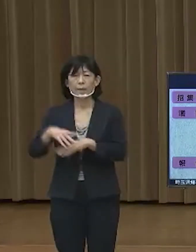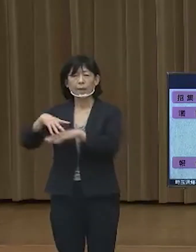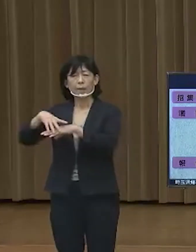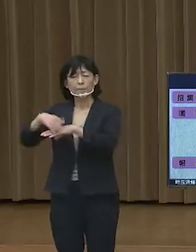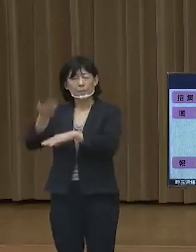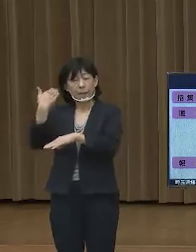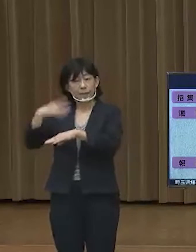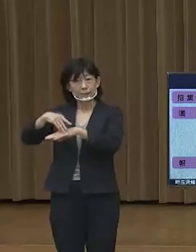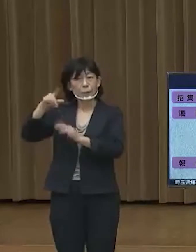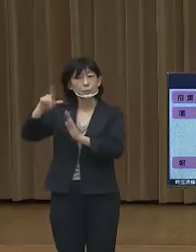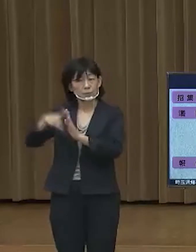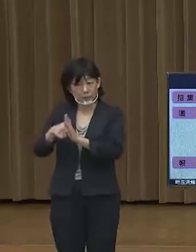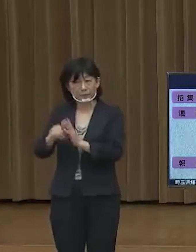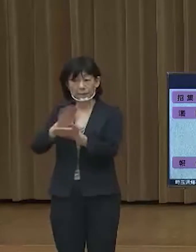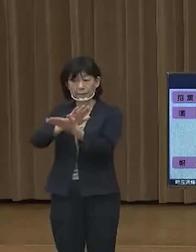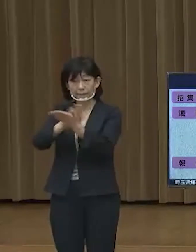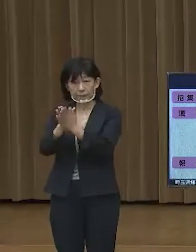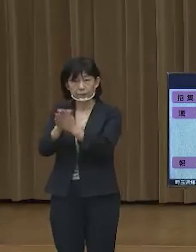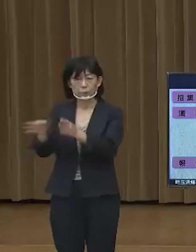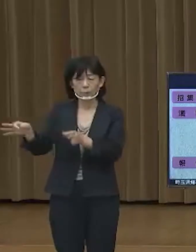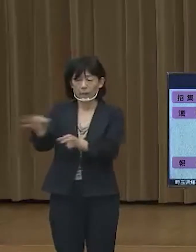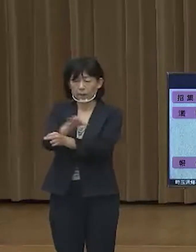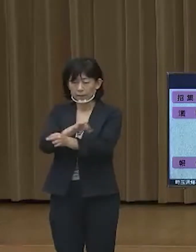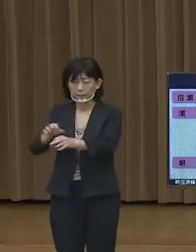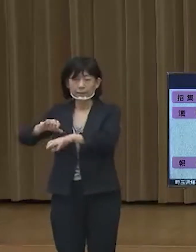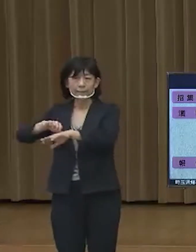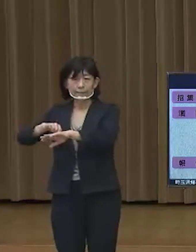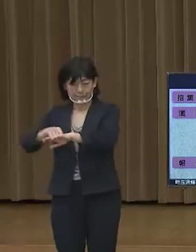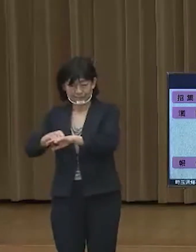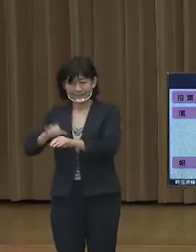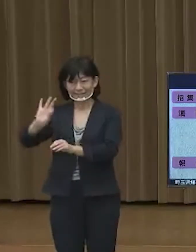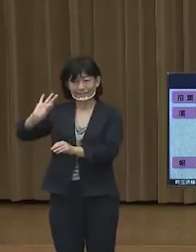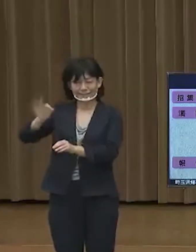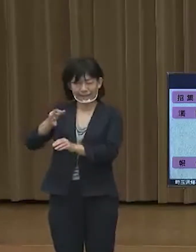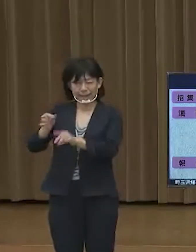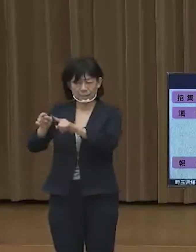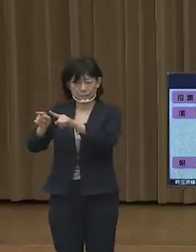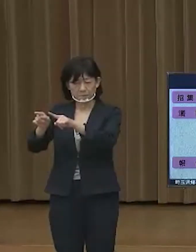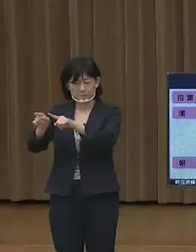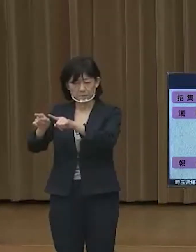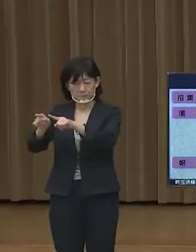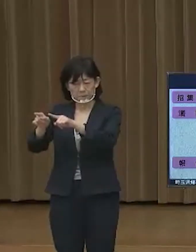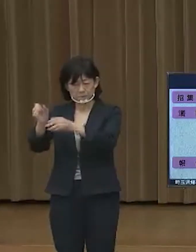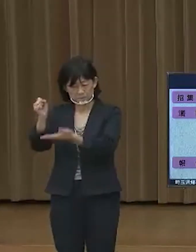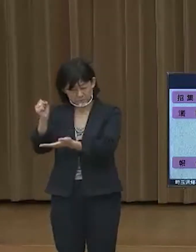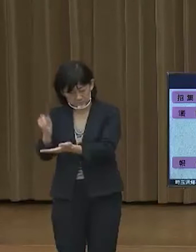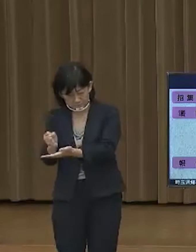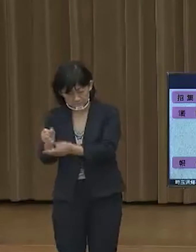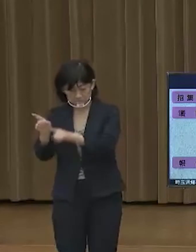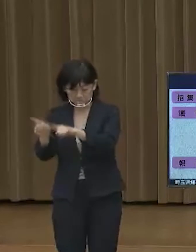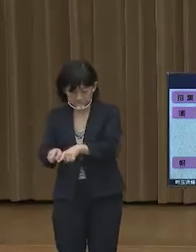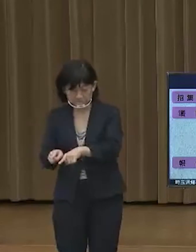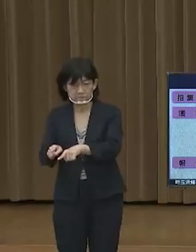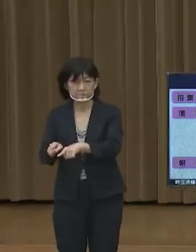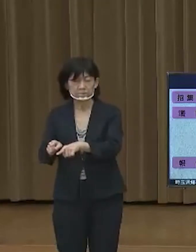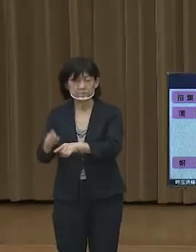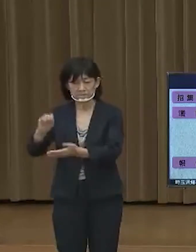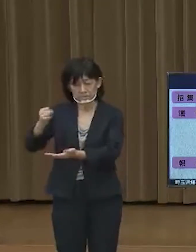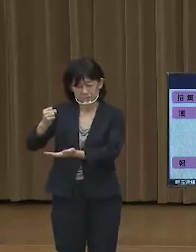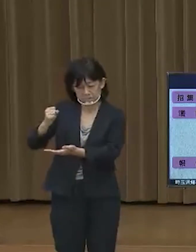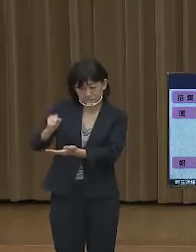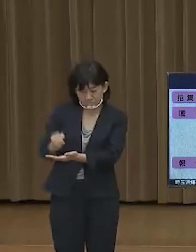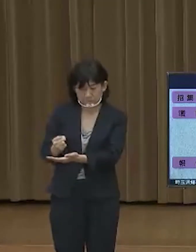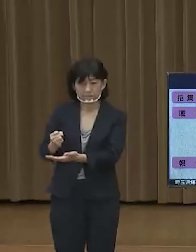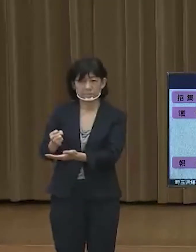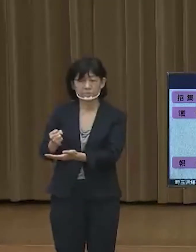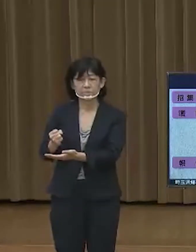り県の経済が極めて厳しく、税収の落ち込みもあり、財政状況、これは新型コロナウイルス感染症対策も含め